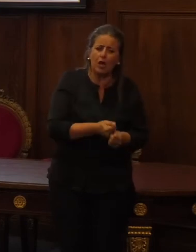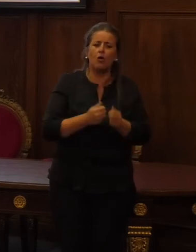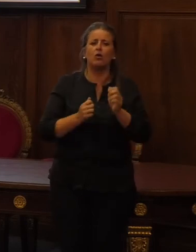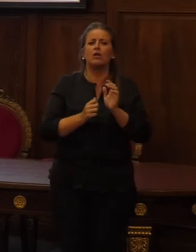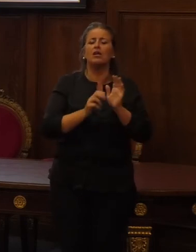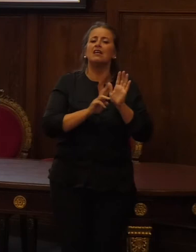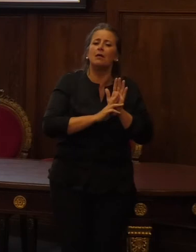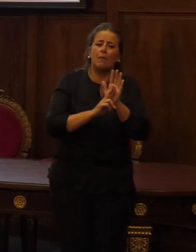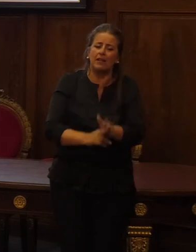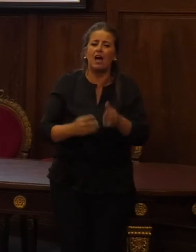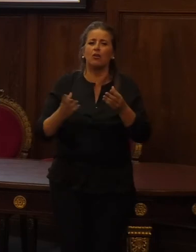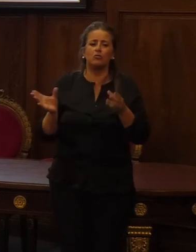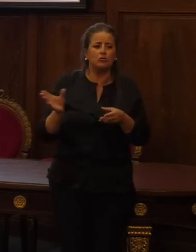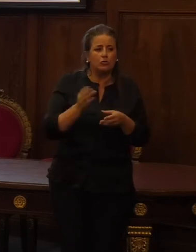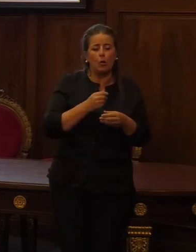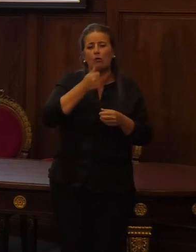Siempre en nuestra historia